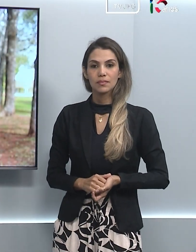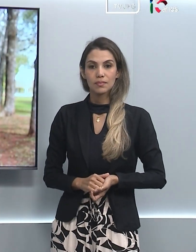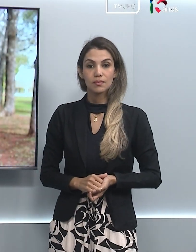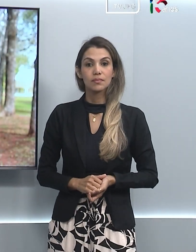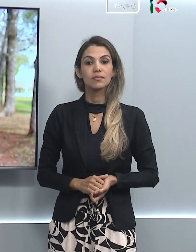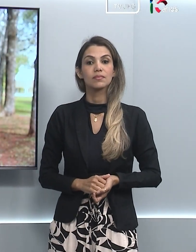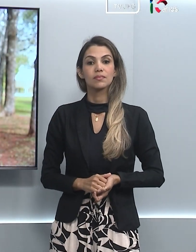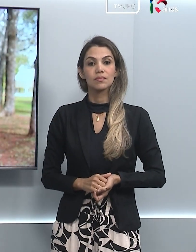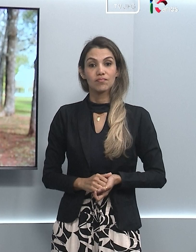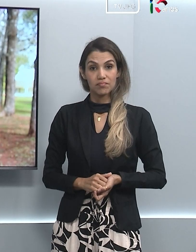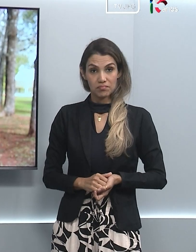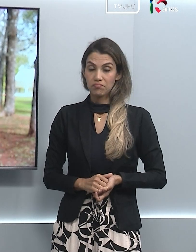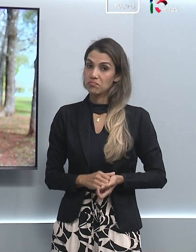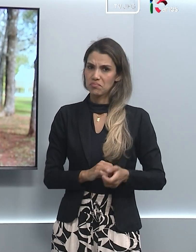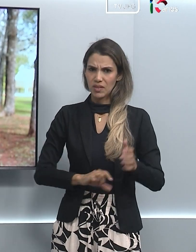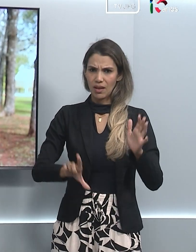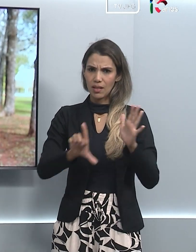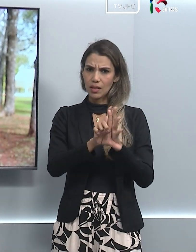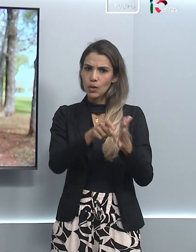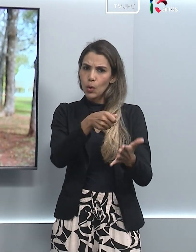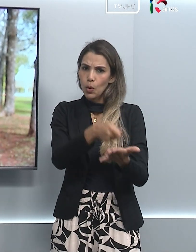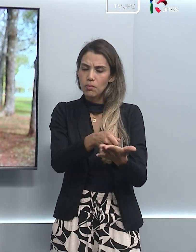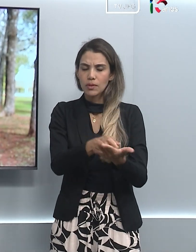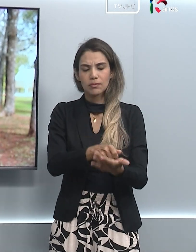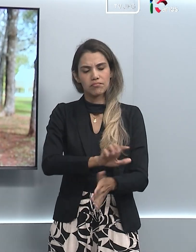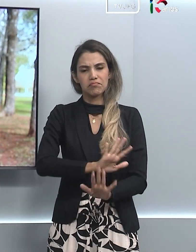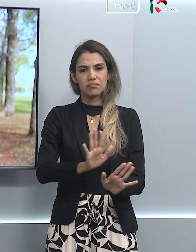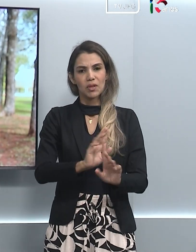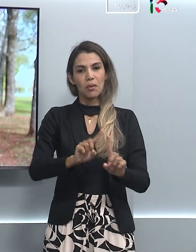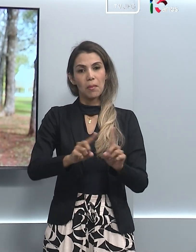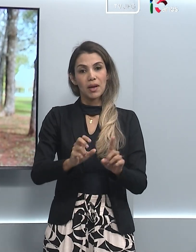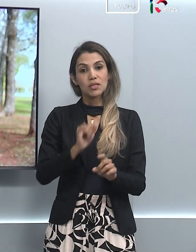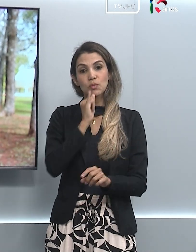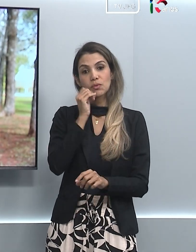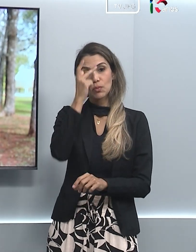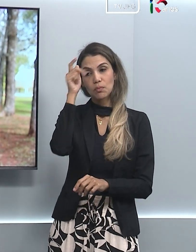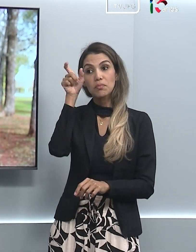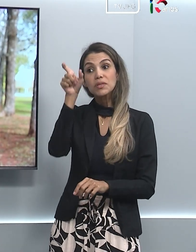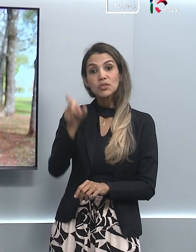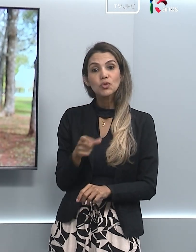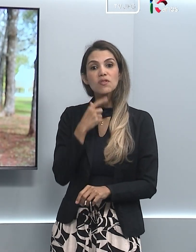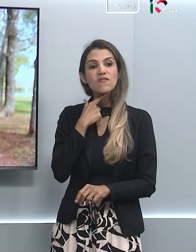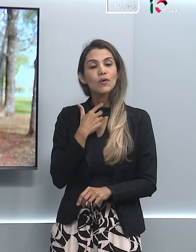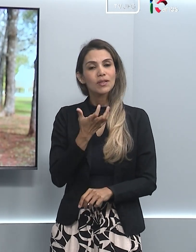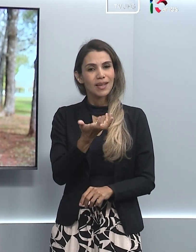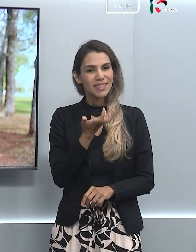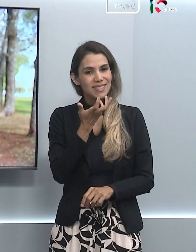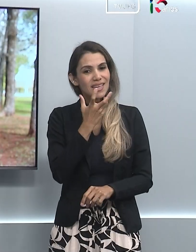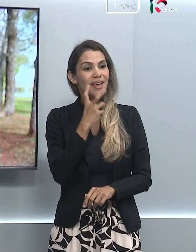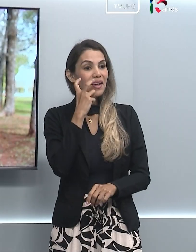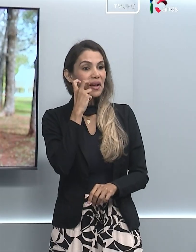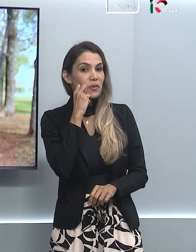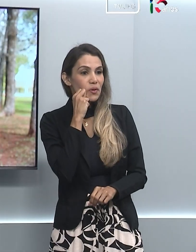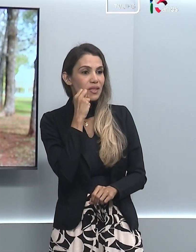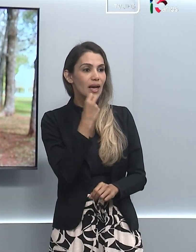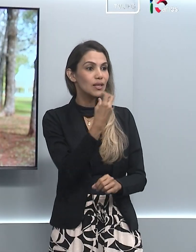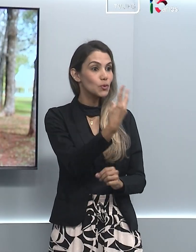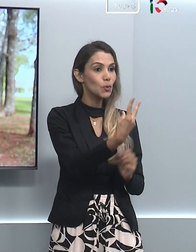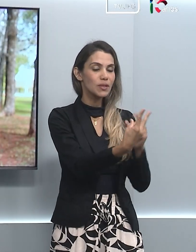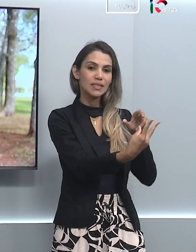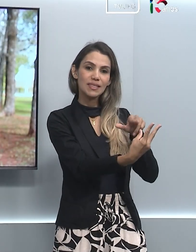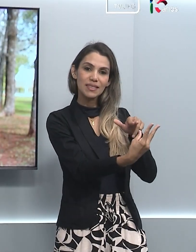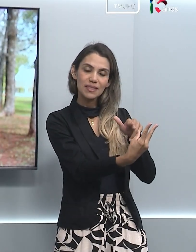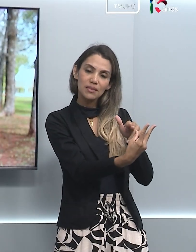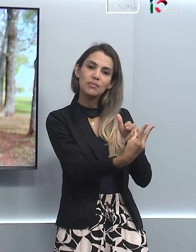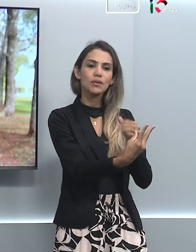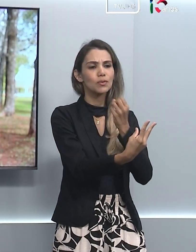A lei não obriga, mas dá prioridade para quem se dispõe a adotar grupos de irmãos biológicos. Assim, eles